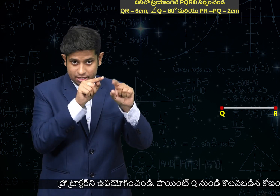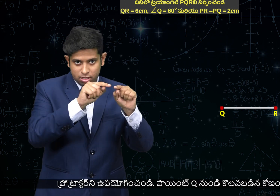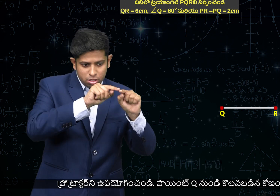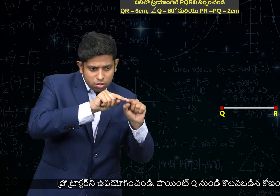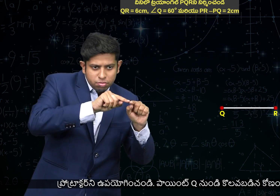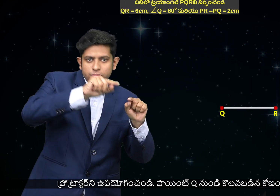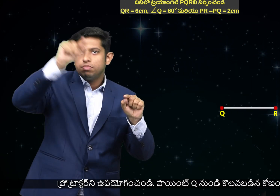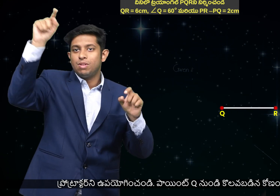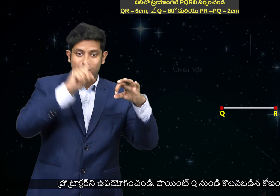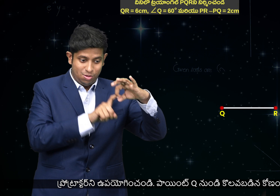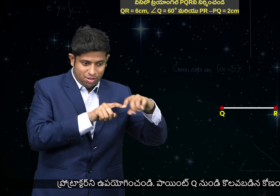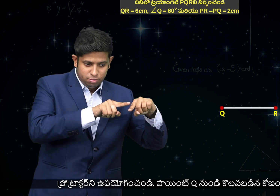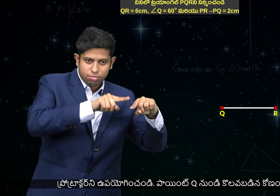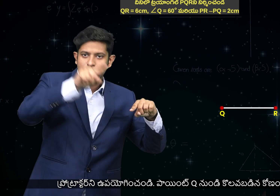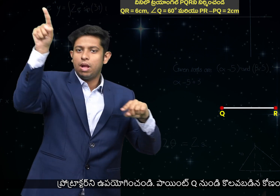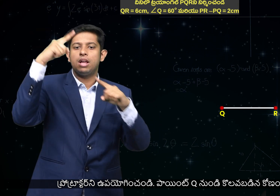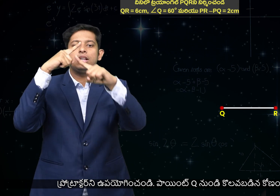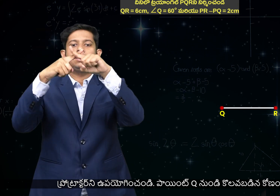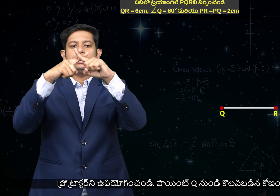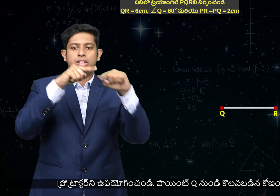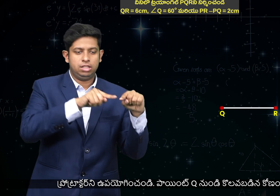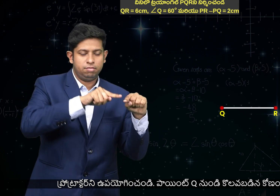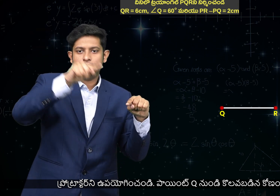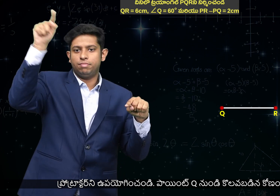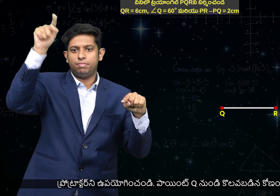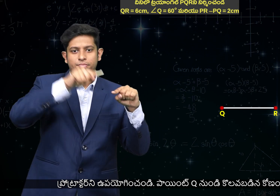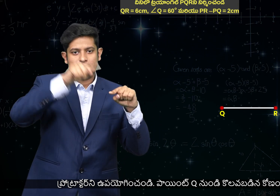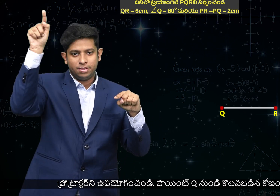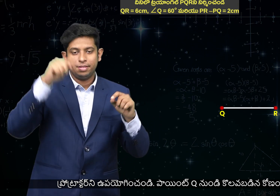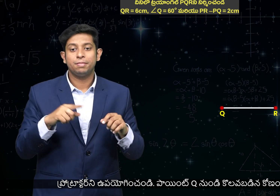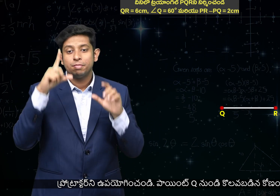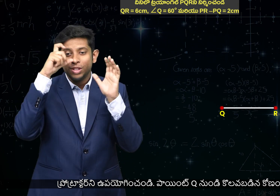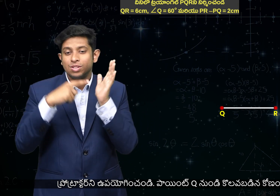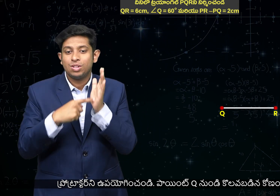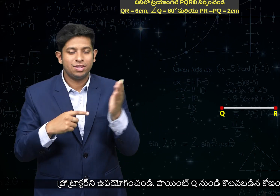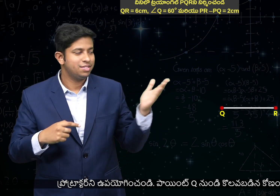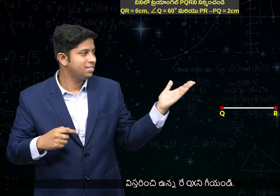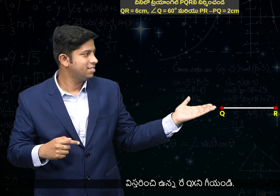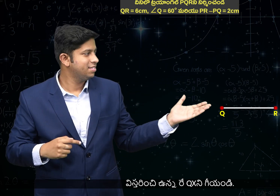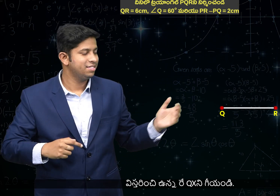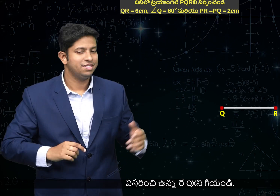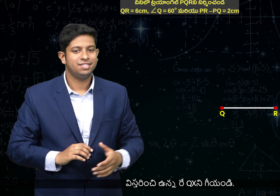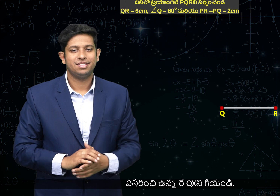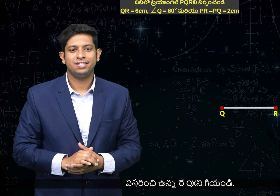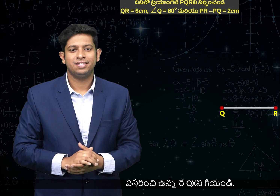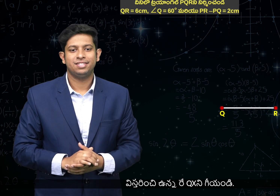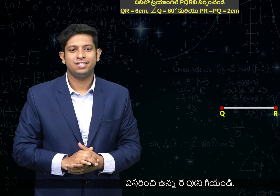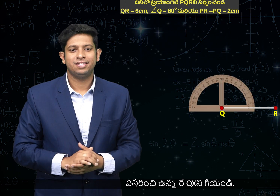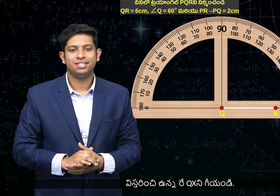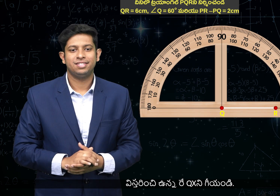ప్రొట్రాక్టర్ని ఉపయోగించండి. పాయింట్ క్యూ నుండి కొలవబడిన కోణం దిశలో విస్తరించి ఉన్న రే